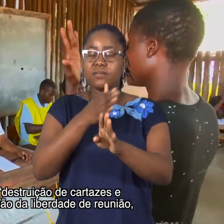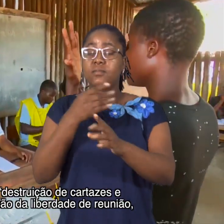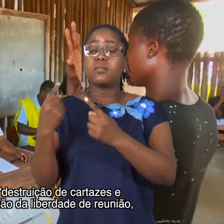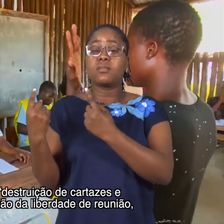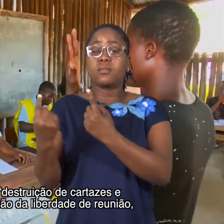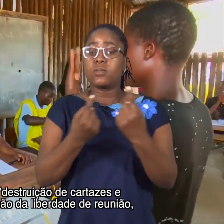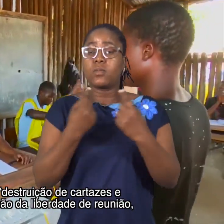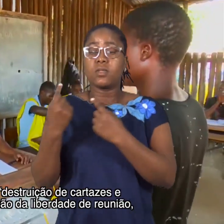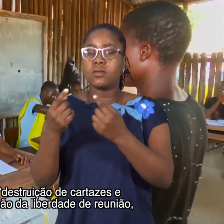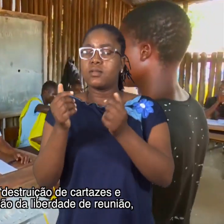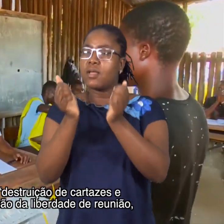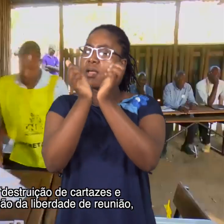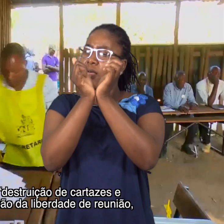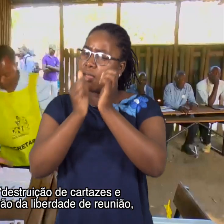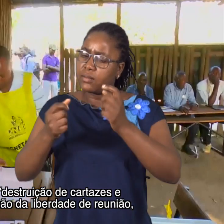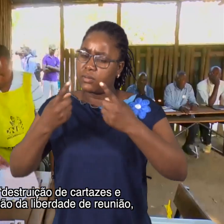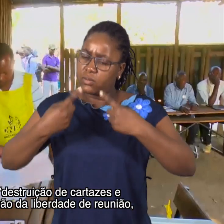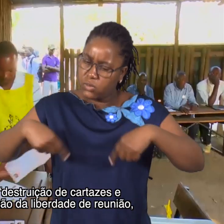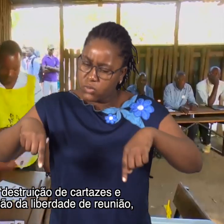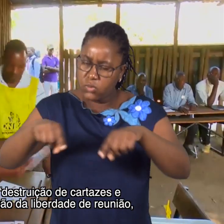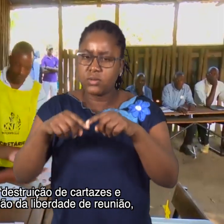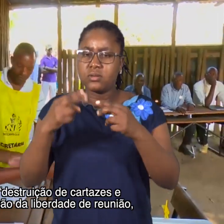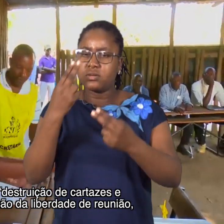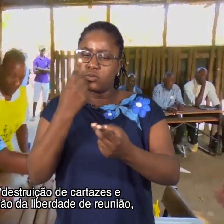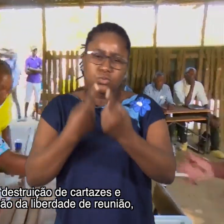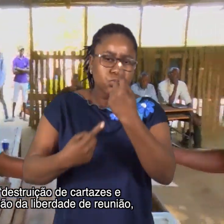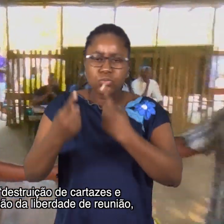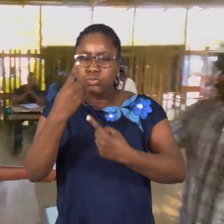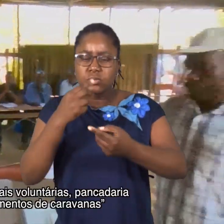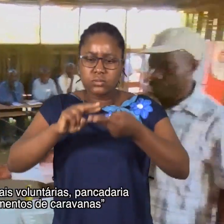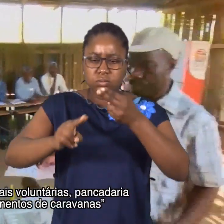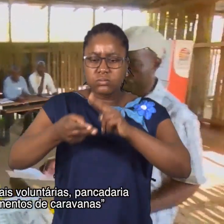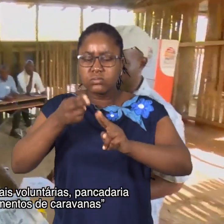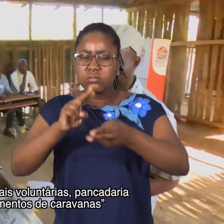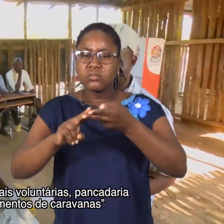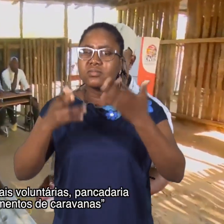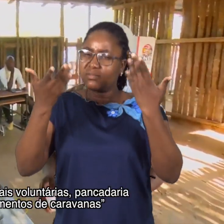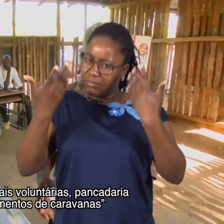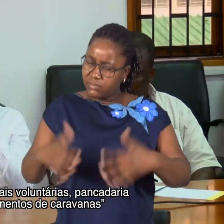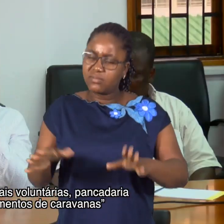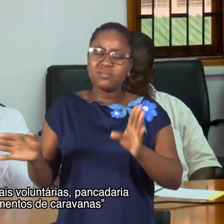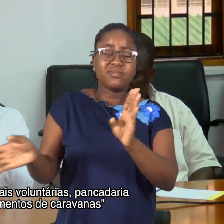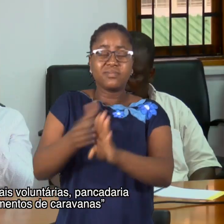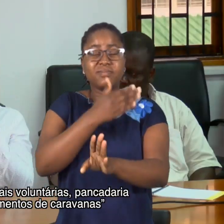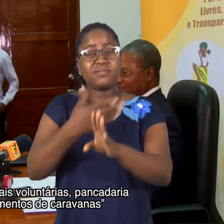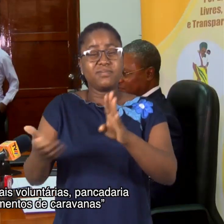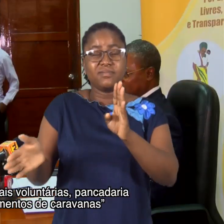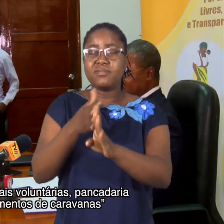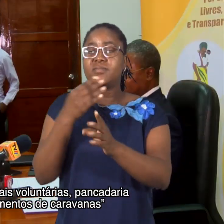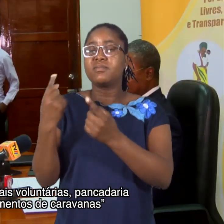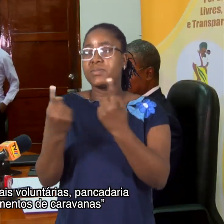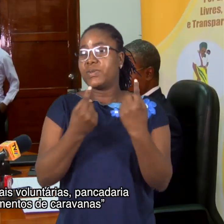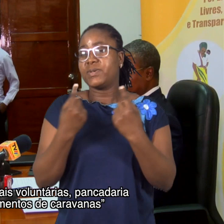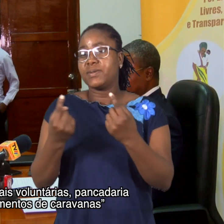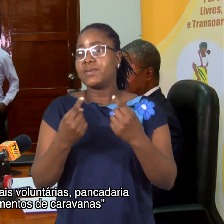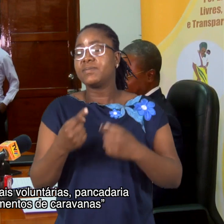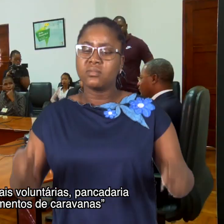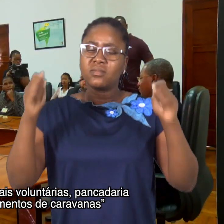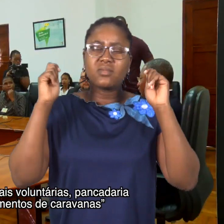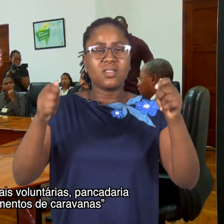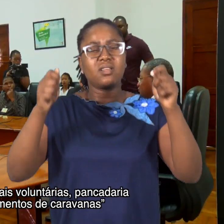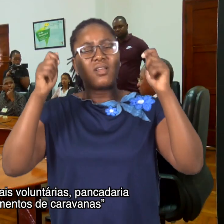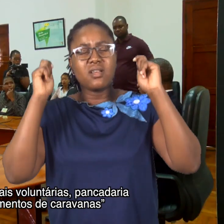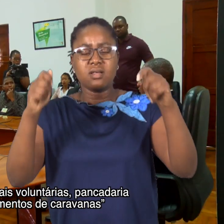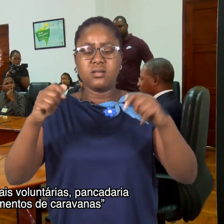de cartazes e panfletos, violação da liberdade de reunião, ofensas corporais voluntárias, pancadaria em